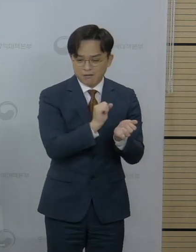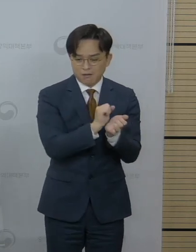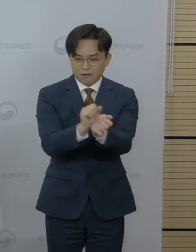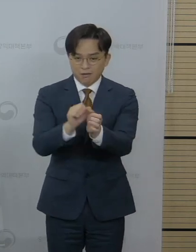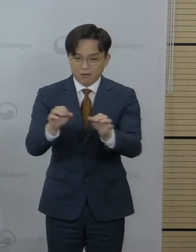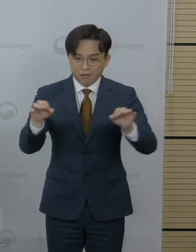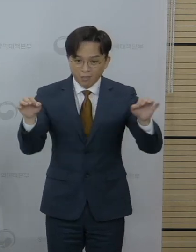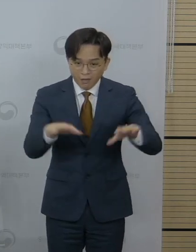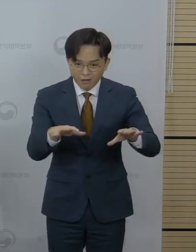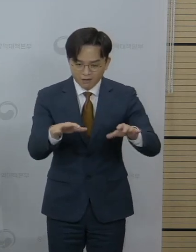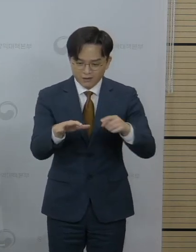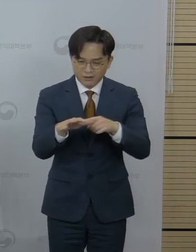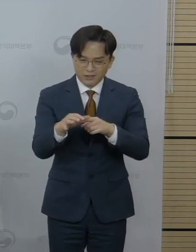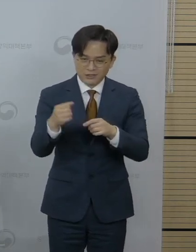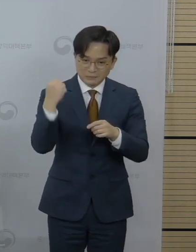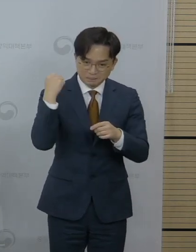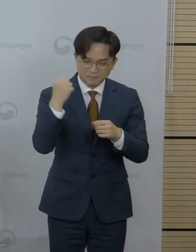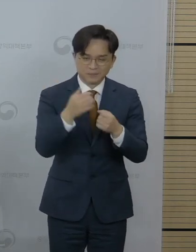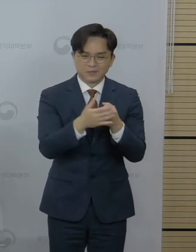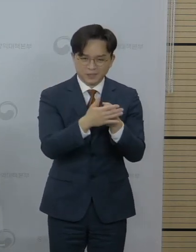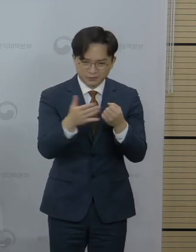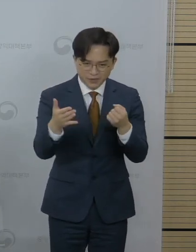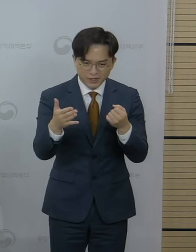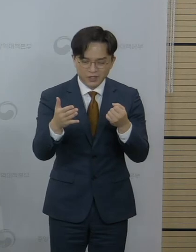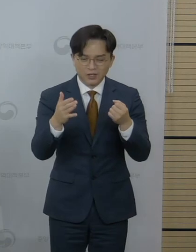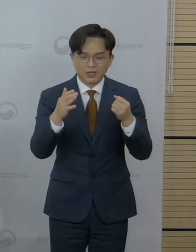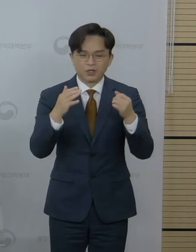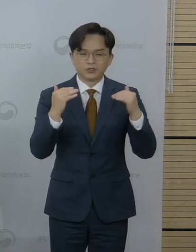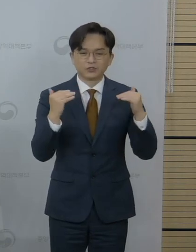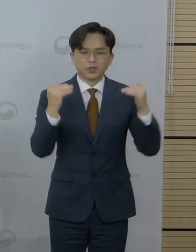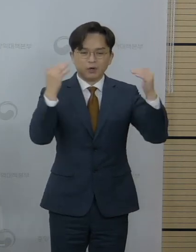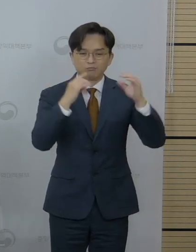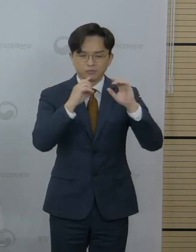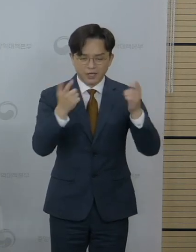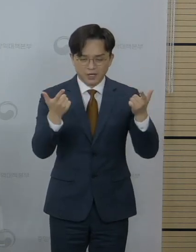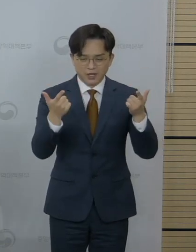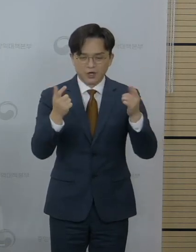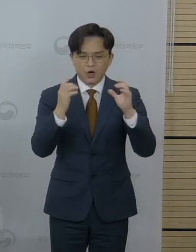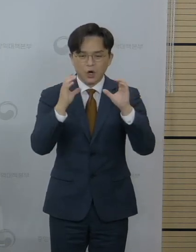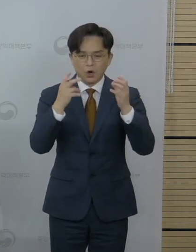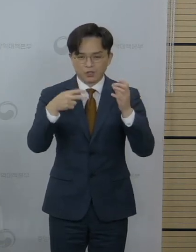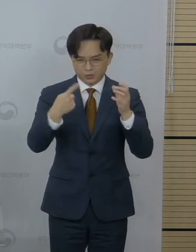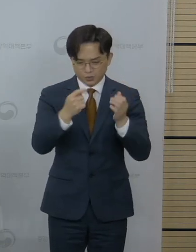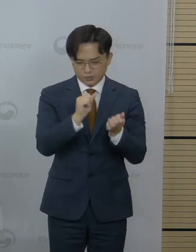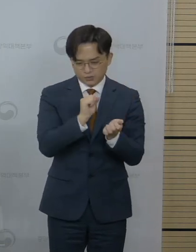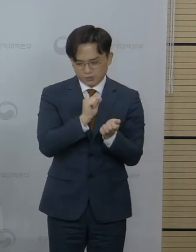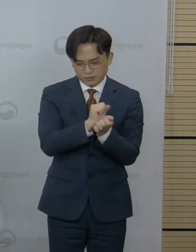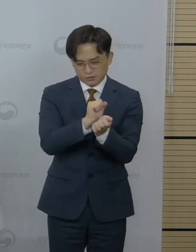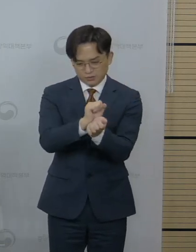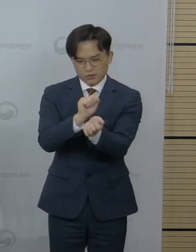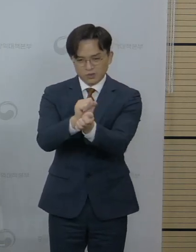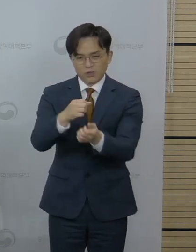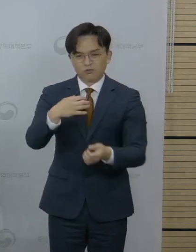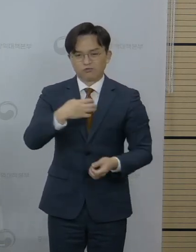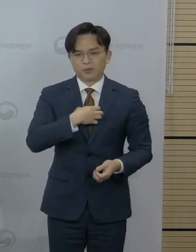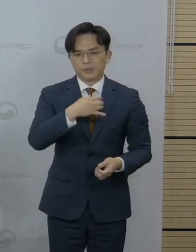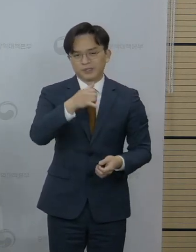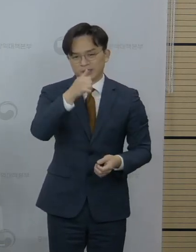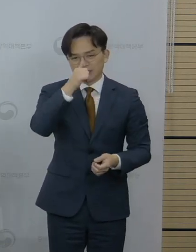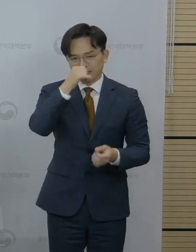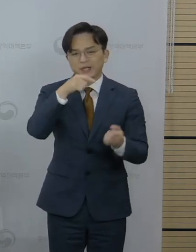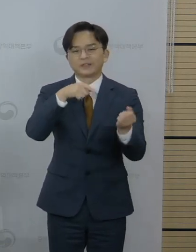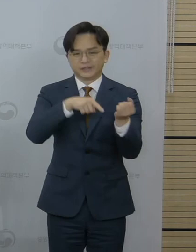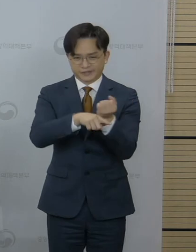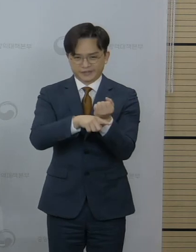이루어지지 않았음에도 불구하고 이러한 변이가 좀더 확산이 되면 어린이 환자도 더 늘어날 수